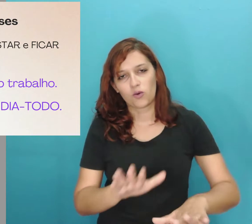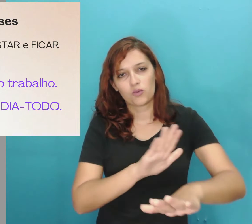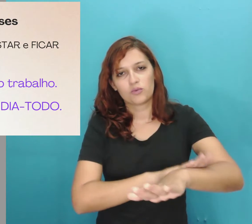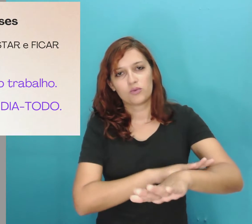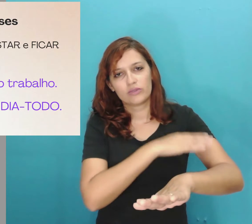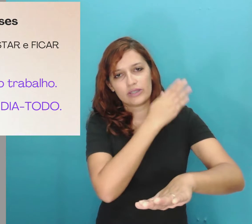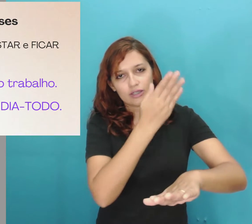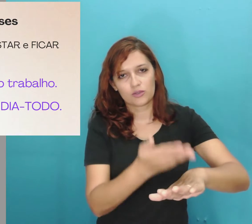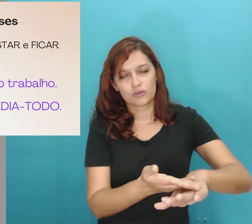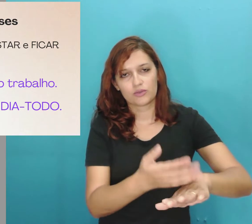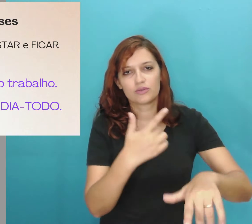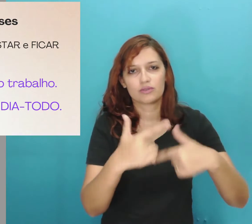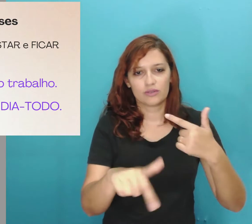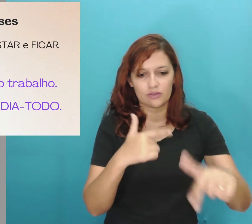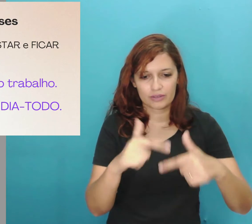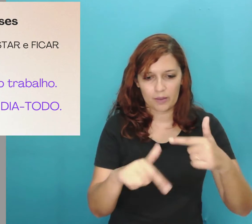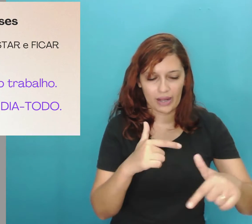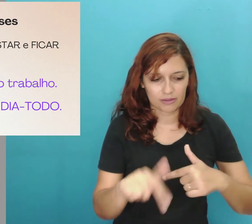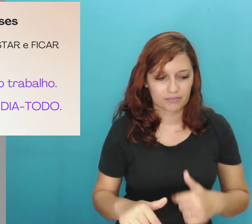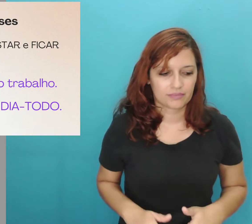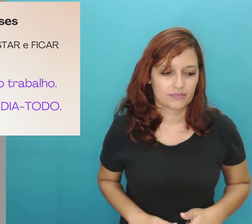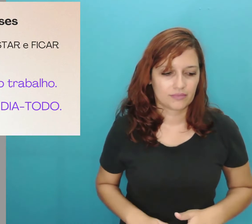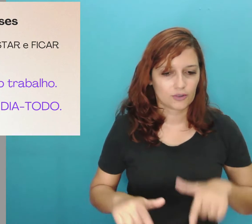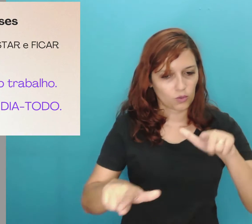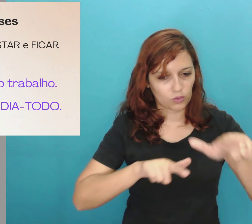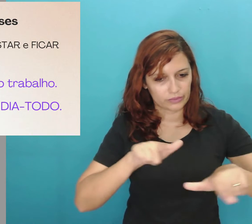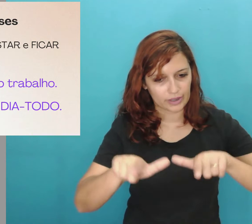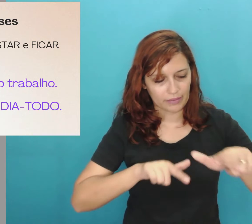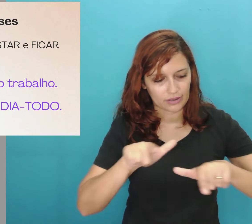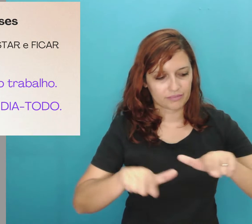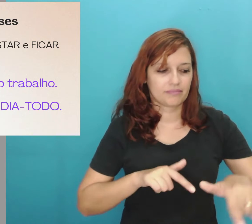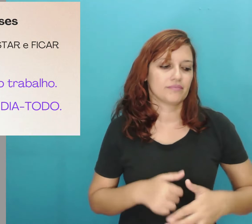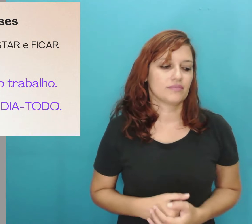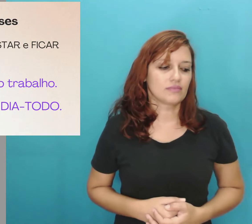ficou o dia todo no trabalho. O trabalho.